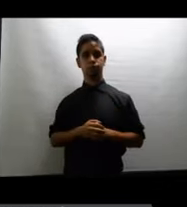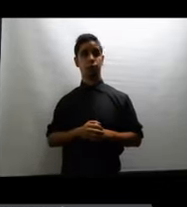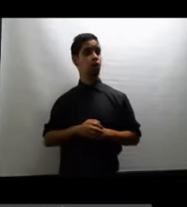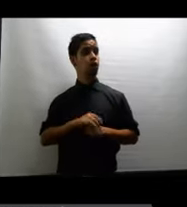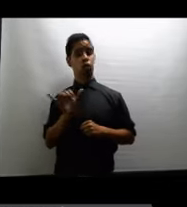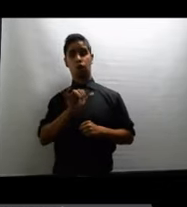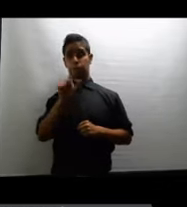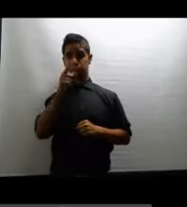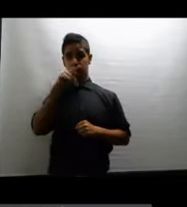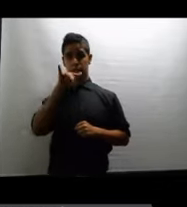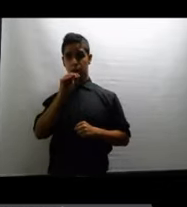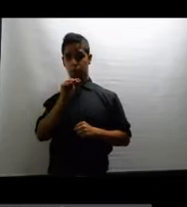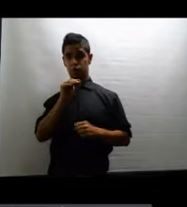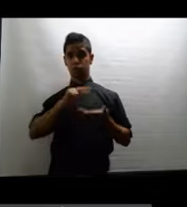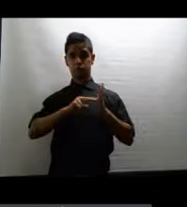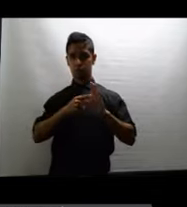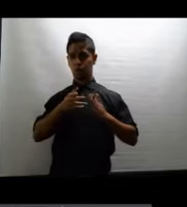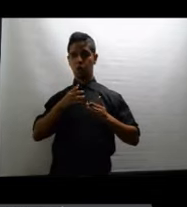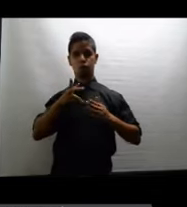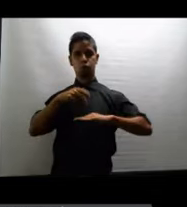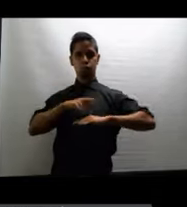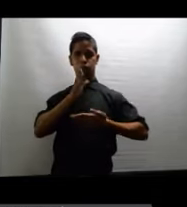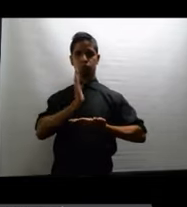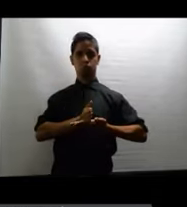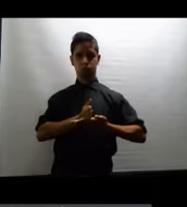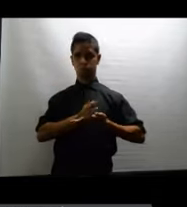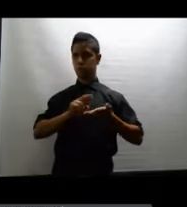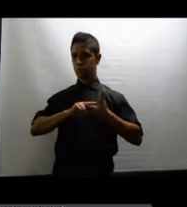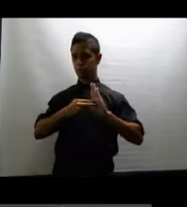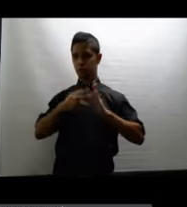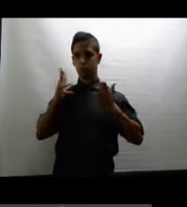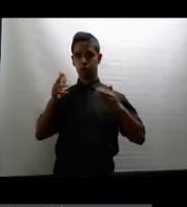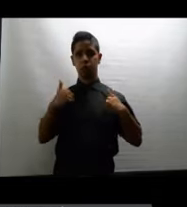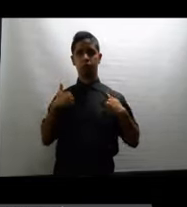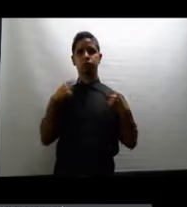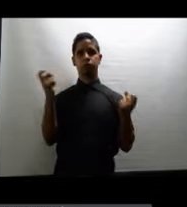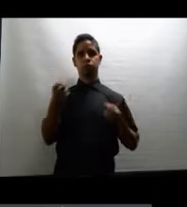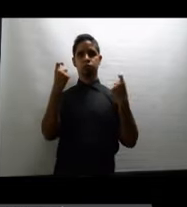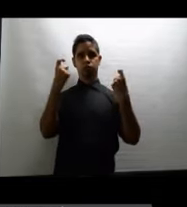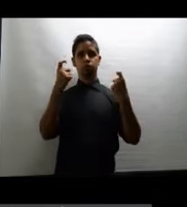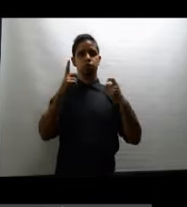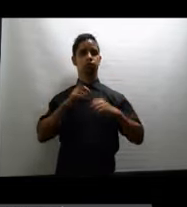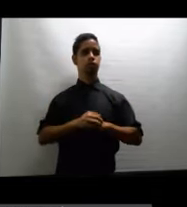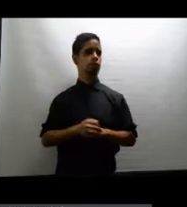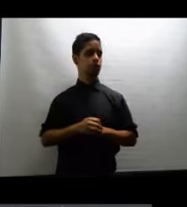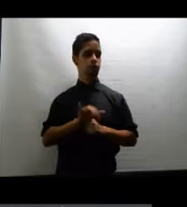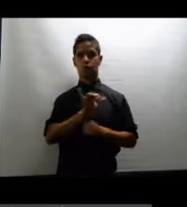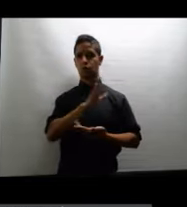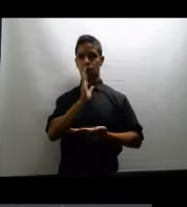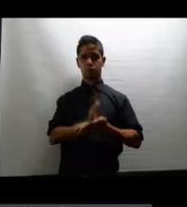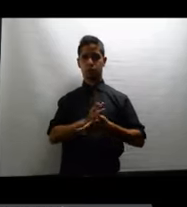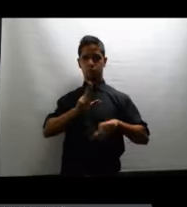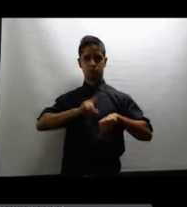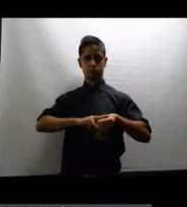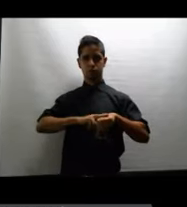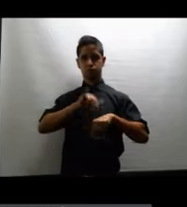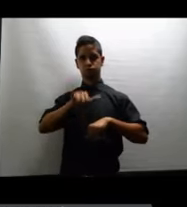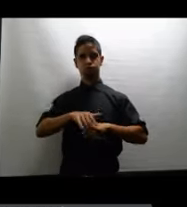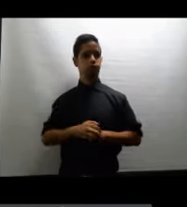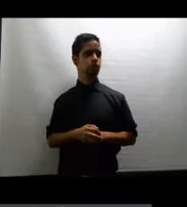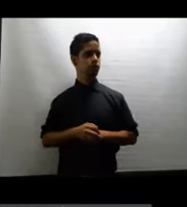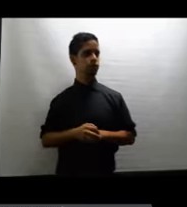mayo, ese día se para Puerto Rico, porque ya hablaron de que hay una celebración, hay un paro nacional. Porque nació.